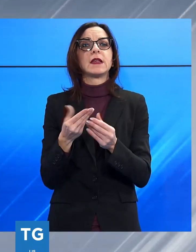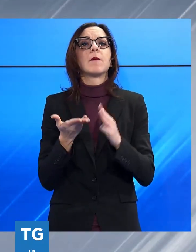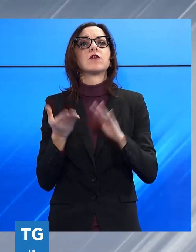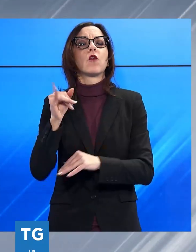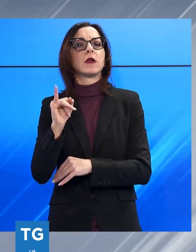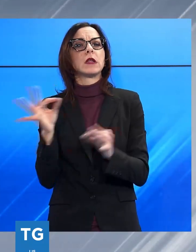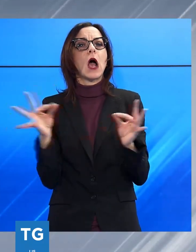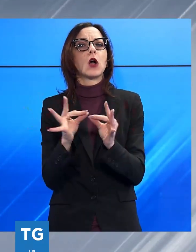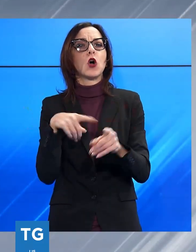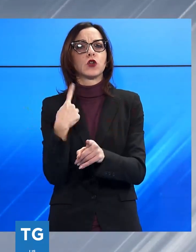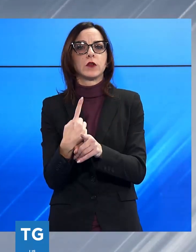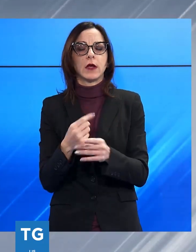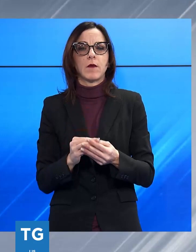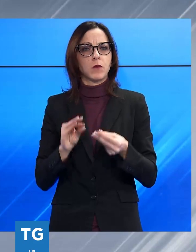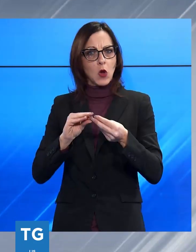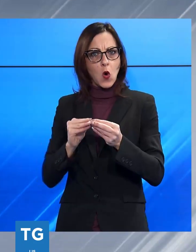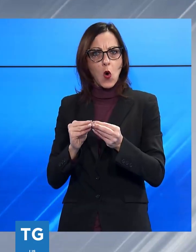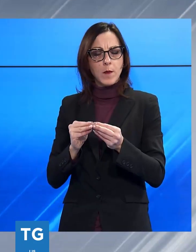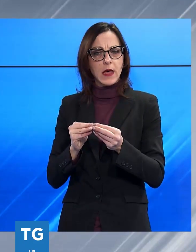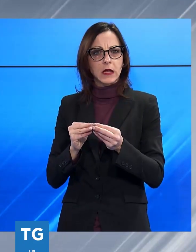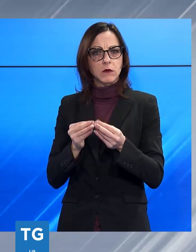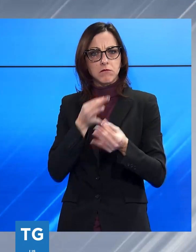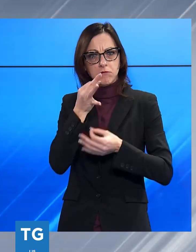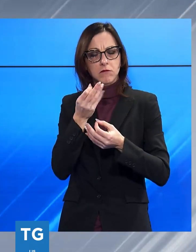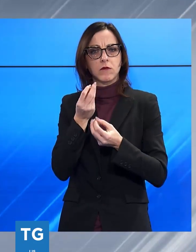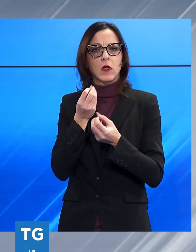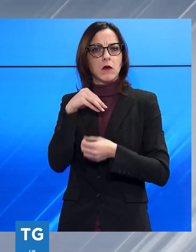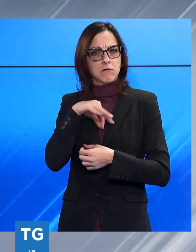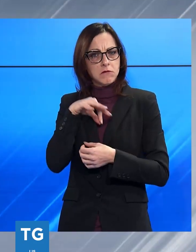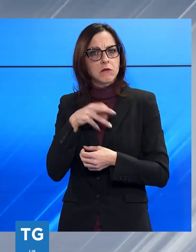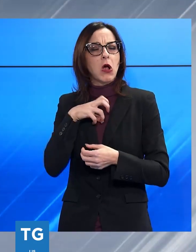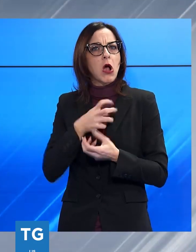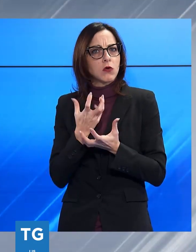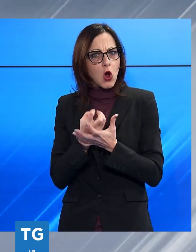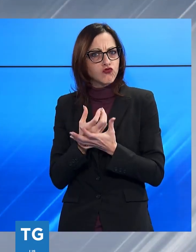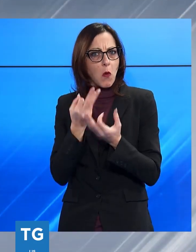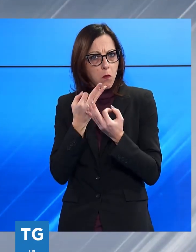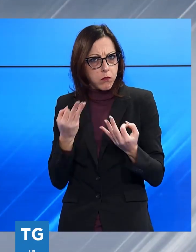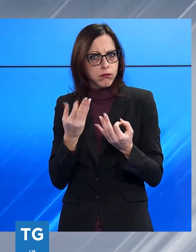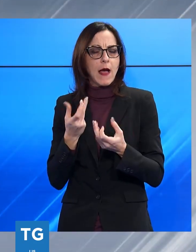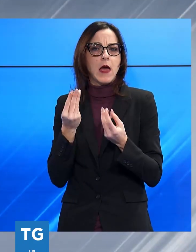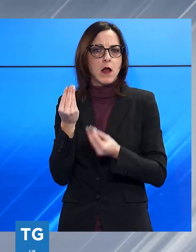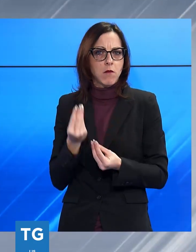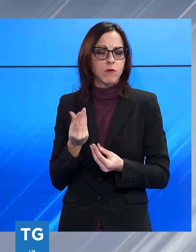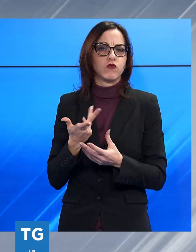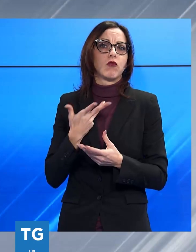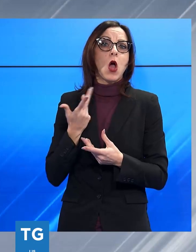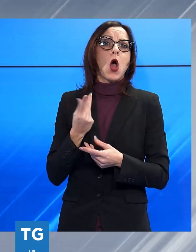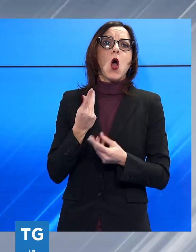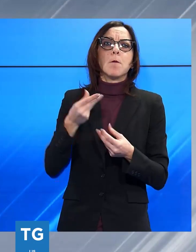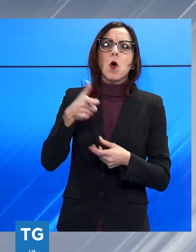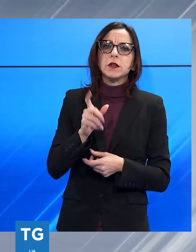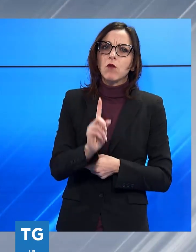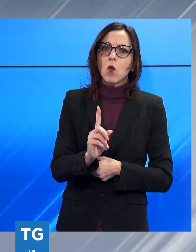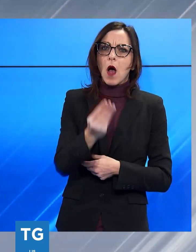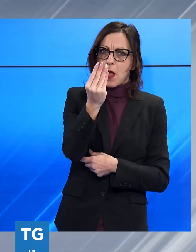un'operazione di buon senso siamo riusciti quindi a salvaguardare sia l'immagine del Movimento simbolo che la fruizione libera e